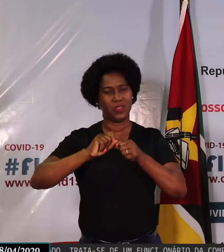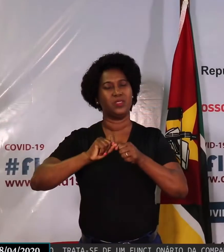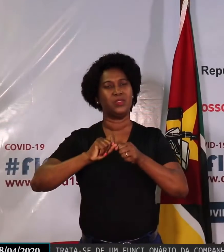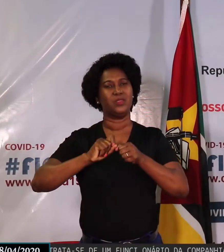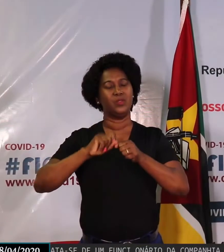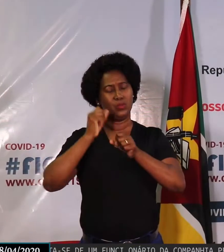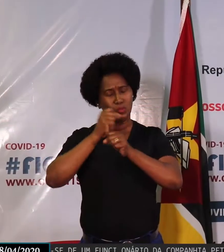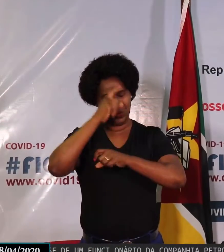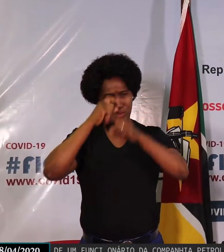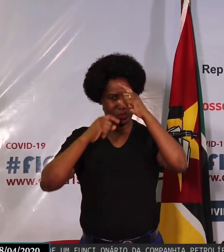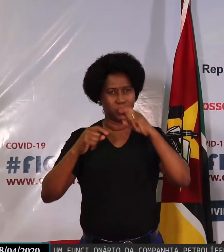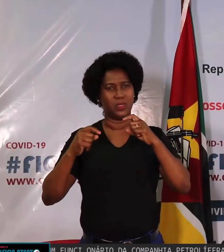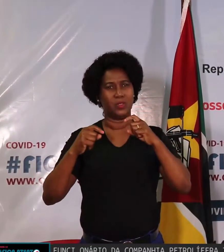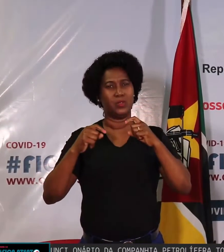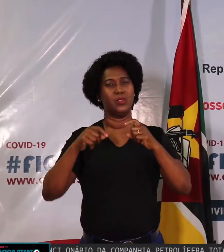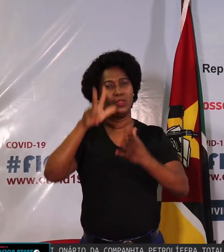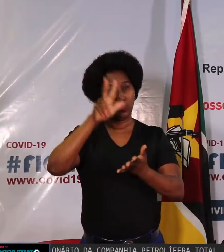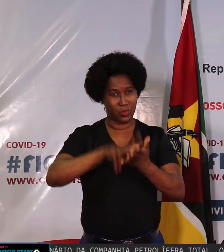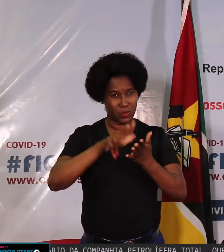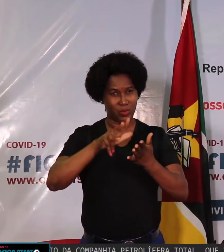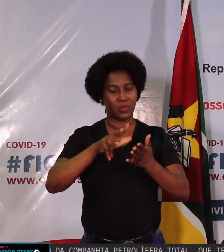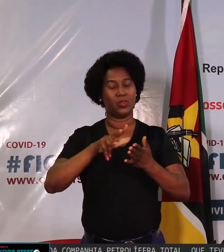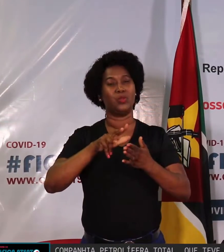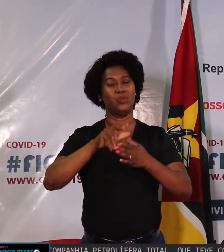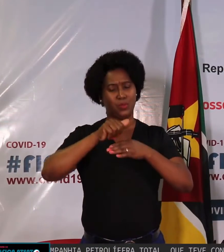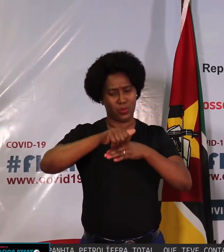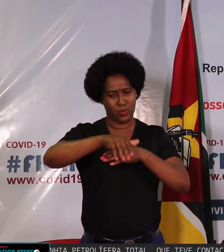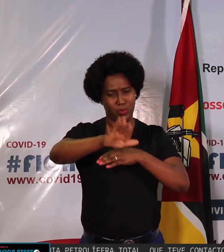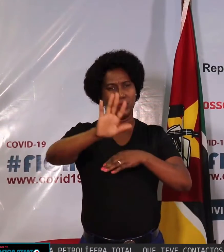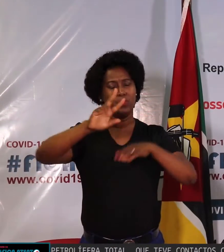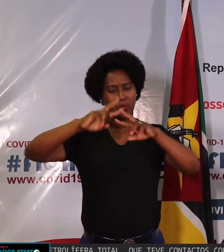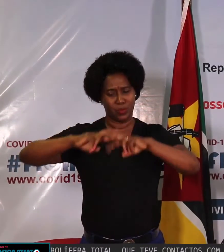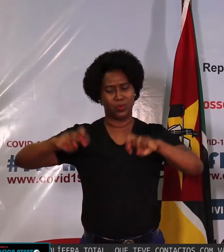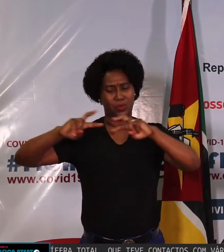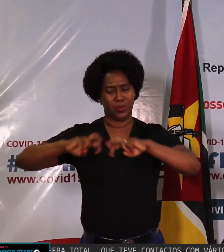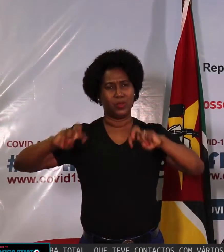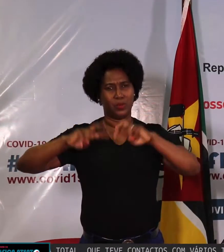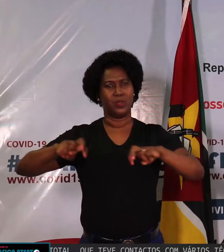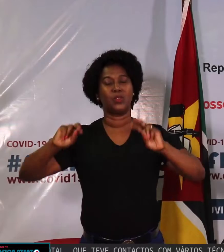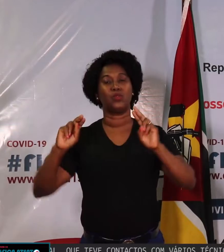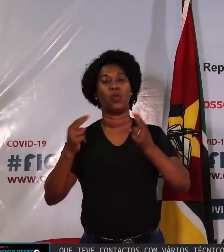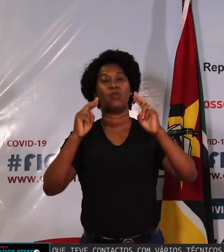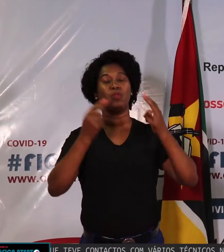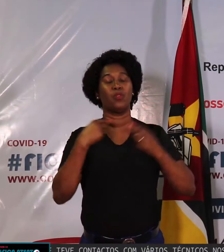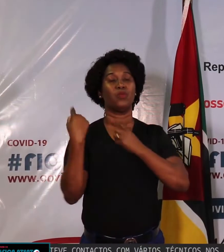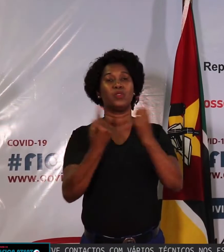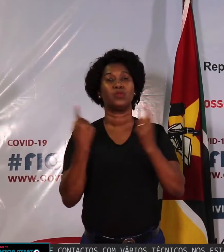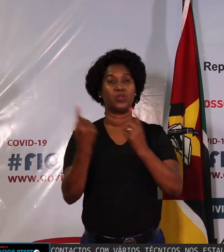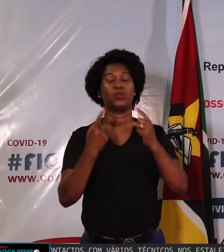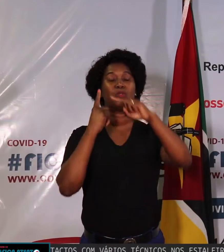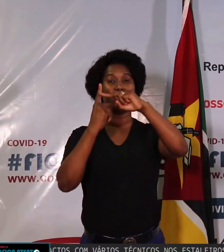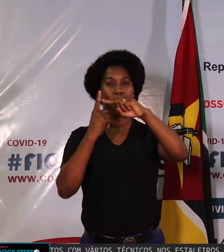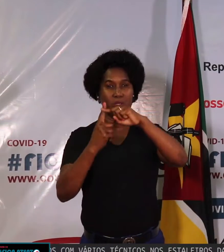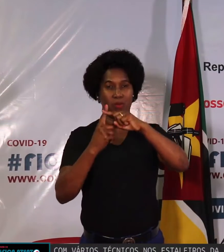medidas, nomeadamente a continuação do rastreio de contactos dos novos casos positivos. Portanto,